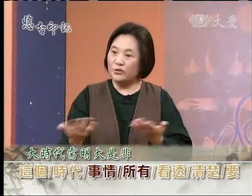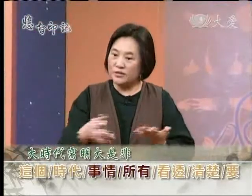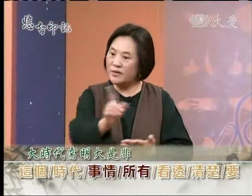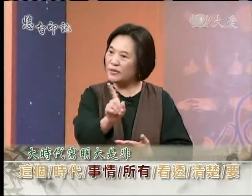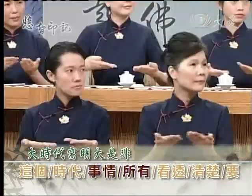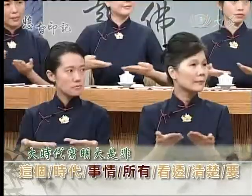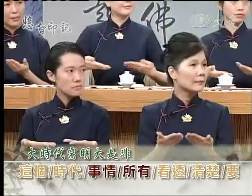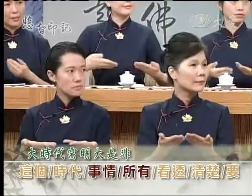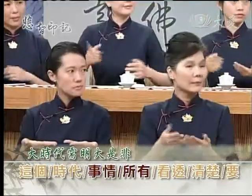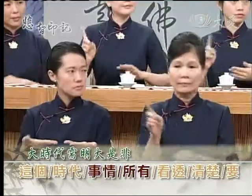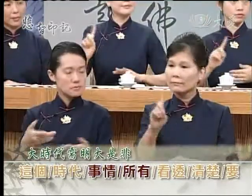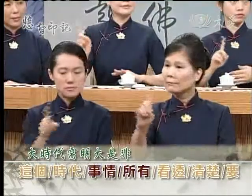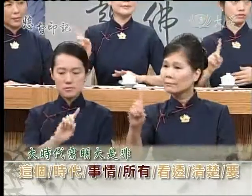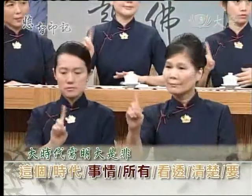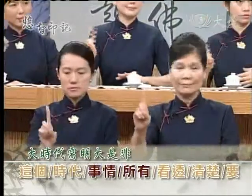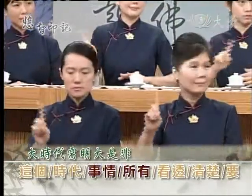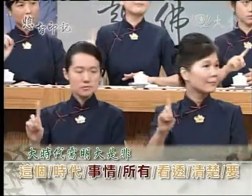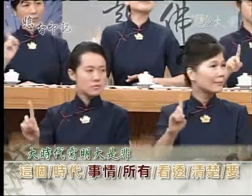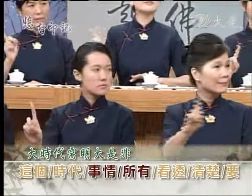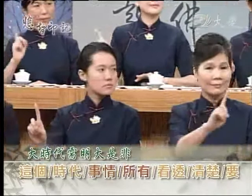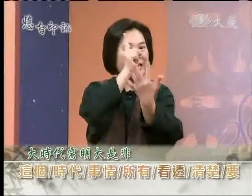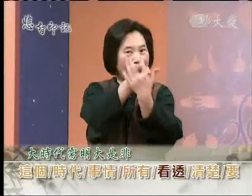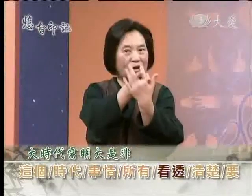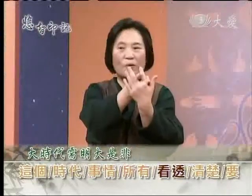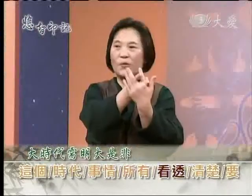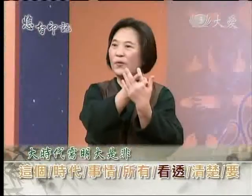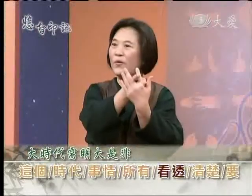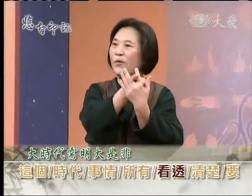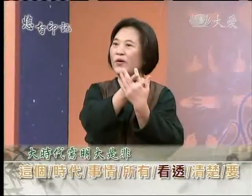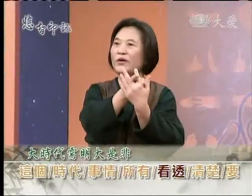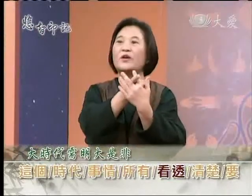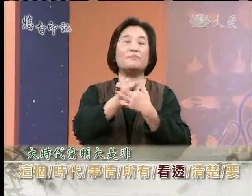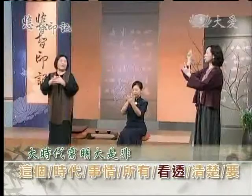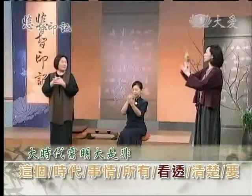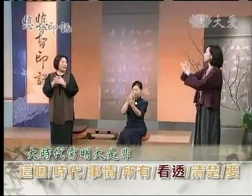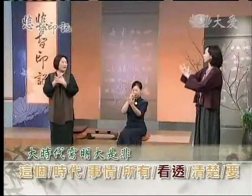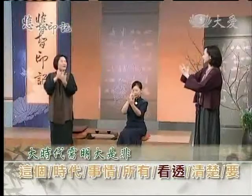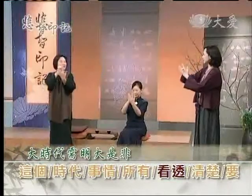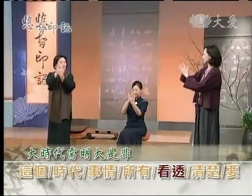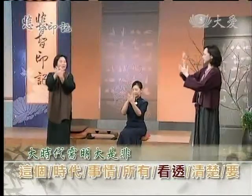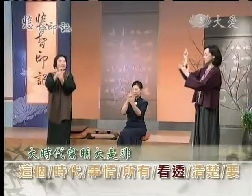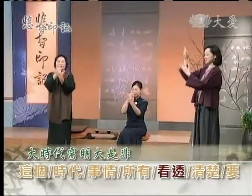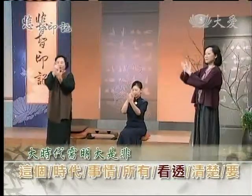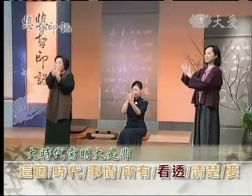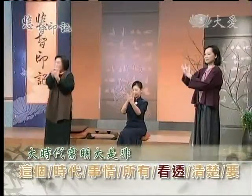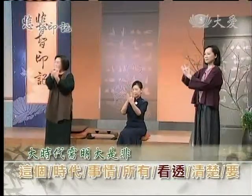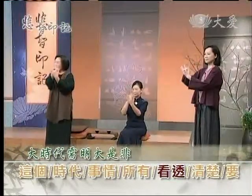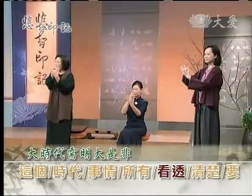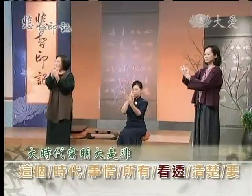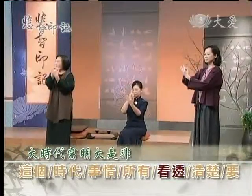这么多的事情，不管哪一样事，你都要去参透， 要明穿透的意思。 对，就是穿过去，